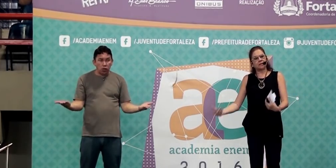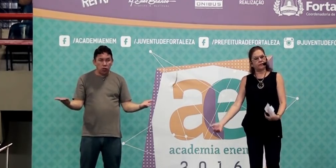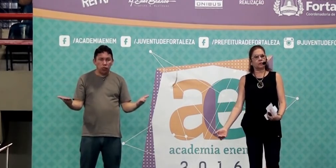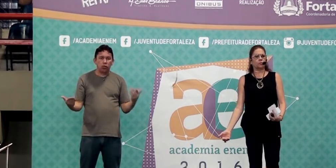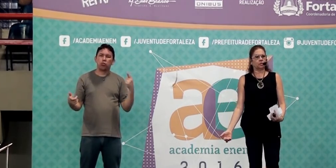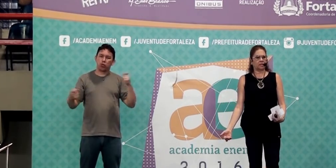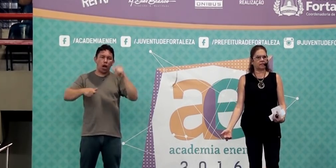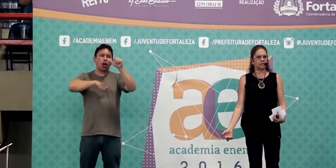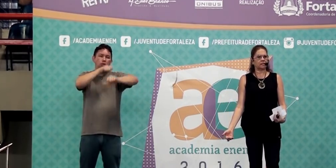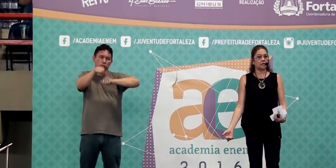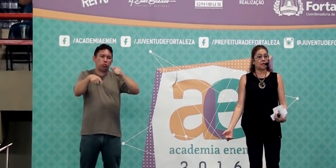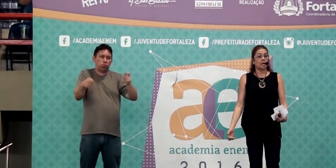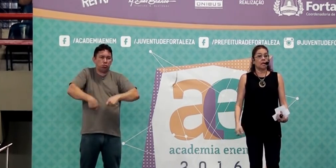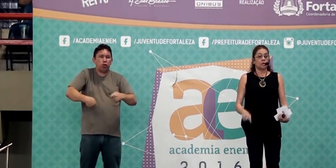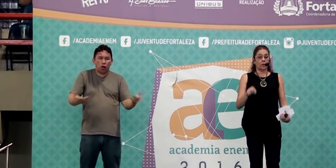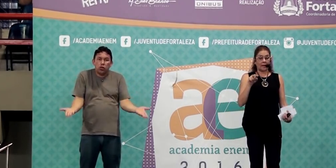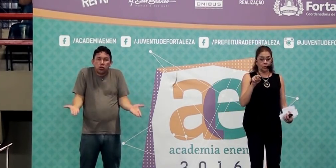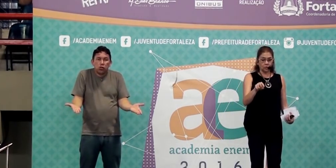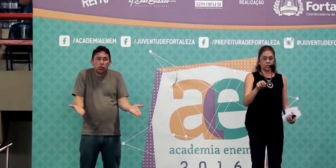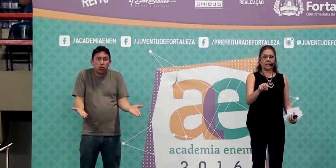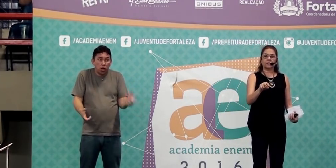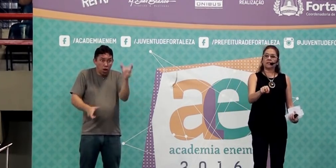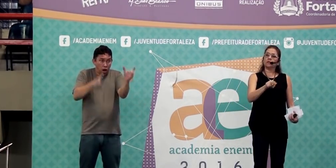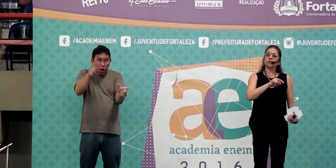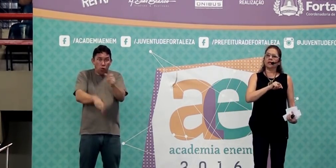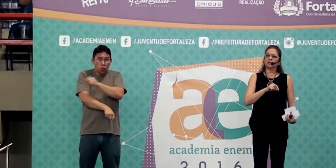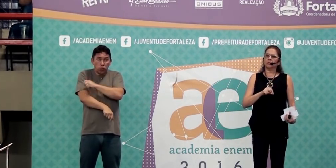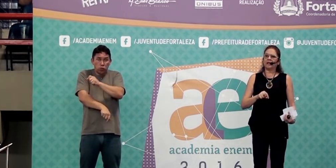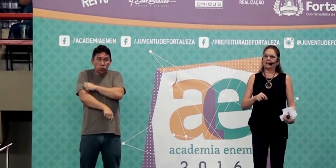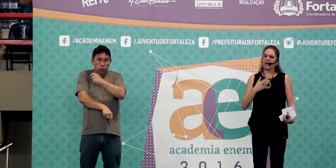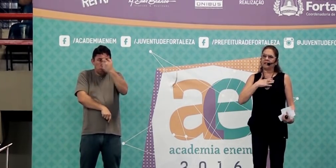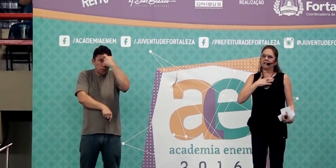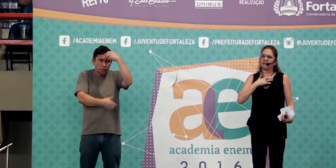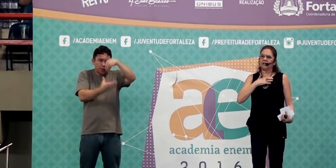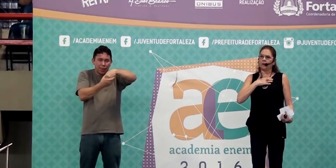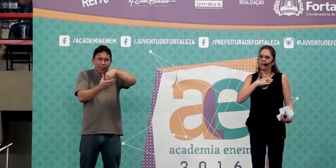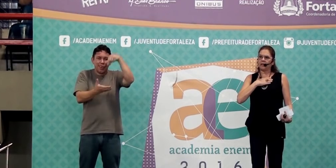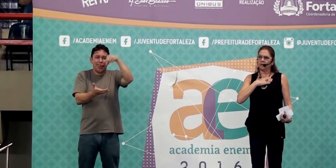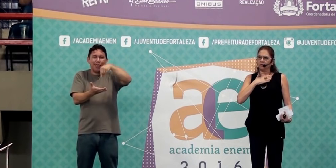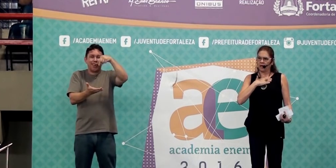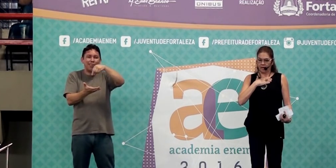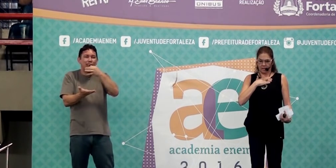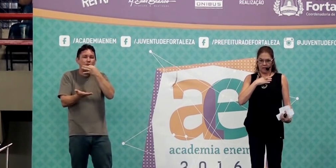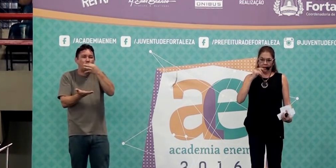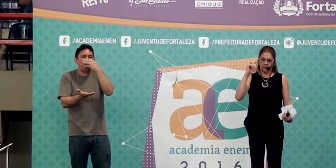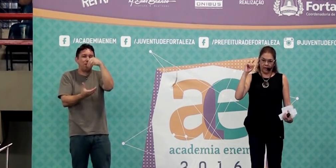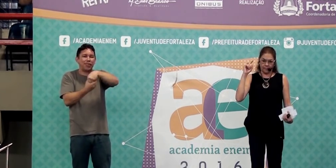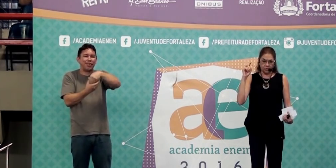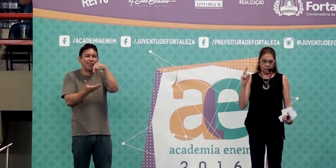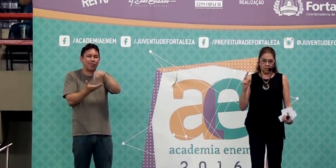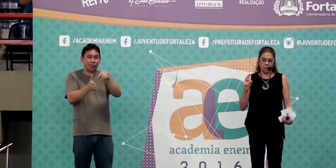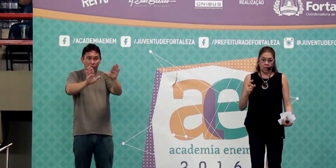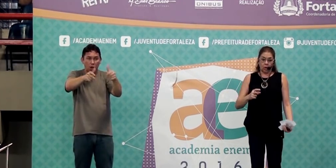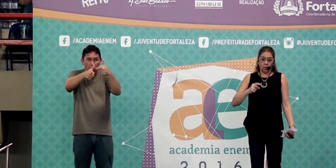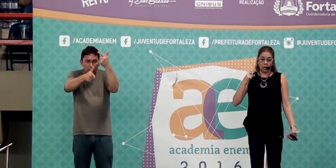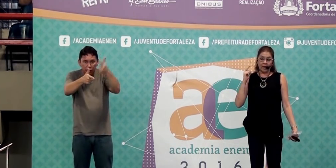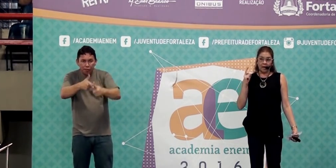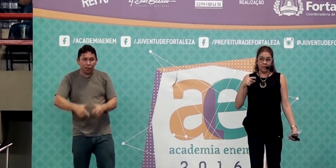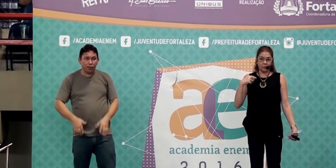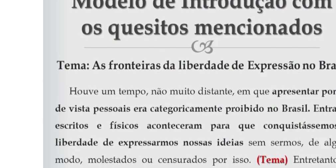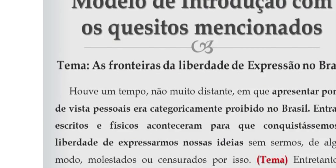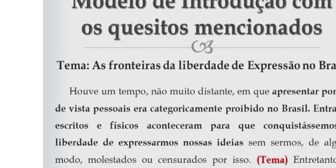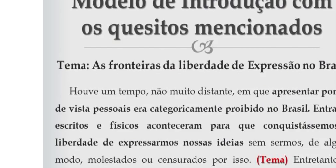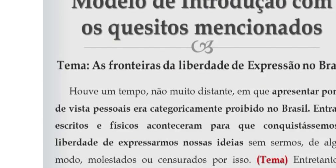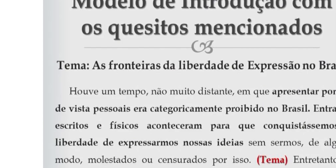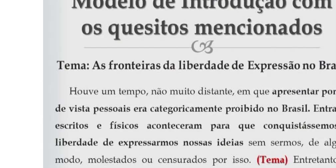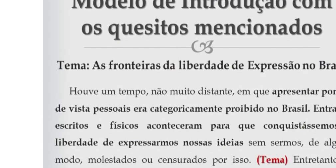é passível de mudanças. E o aluno está dizendo isso na tese, na opinião dele. Vou repetir. O